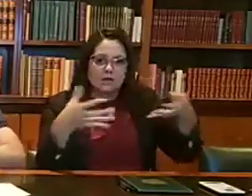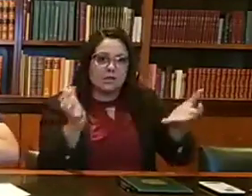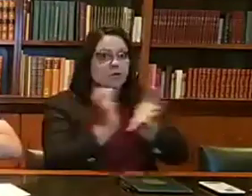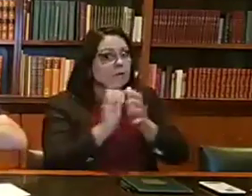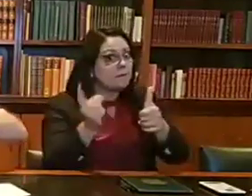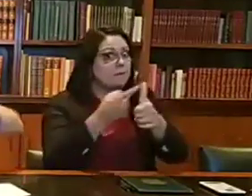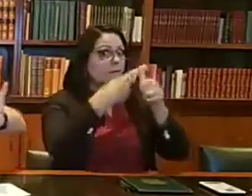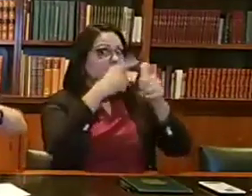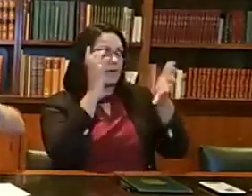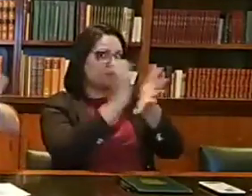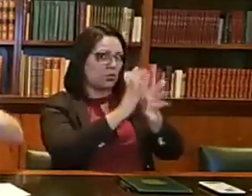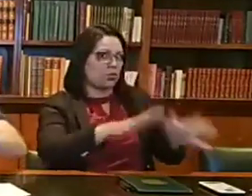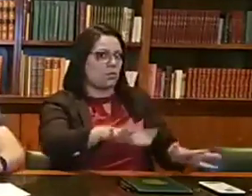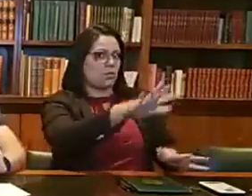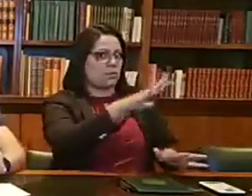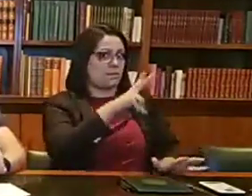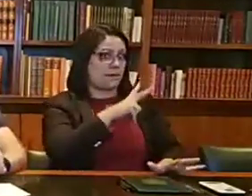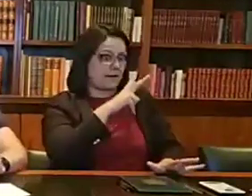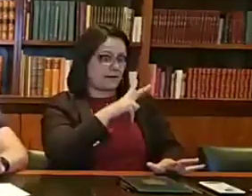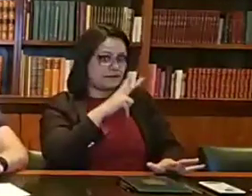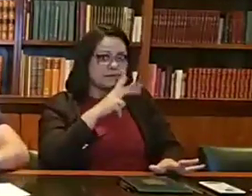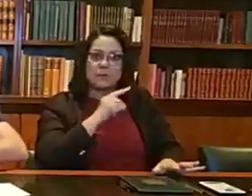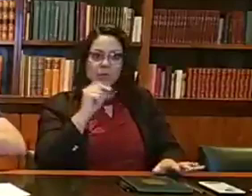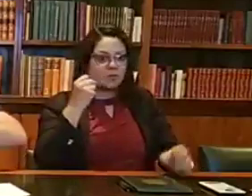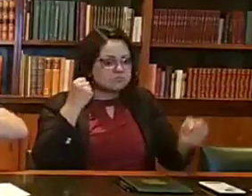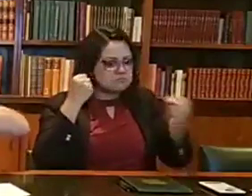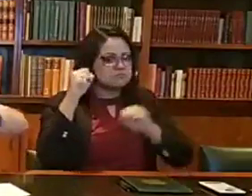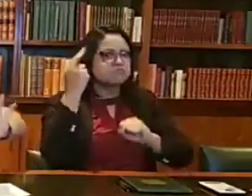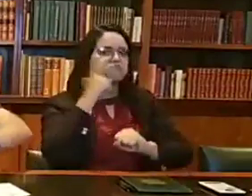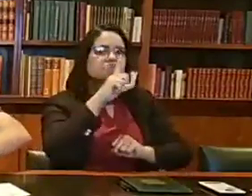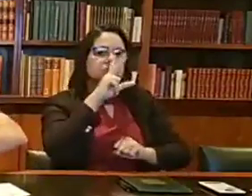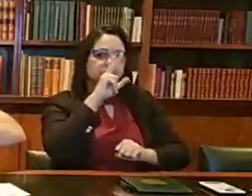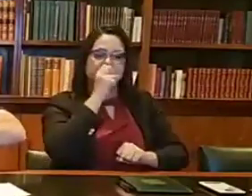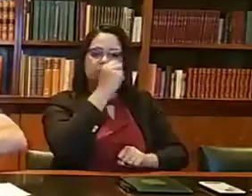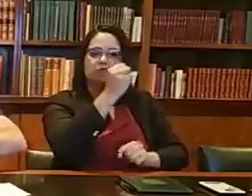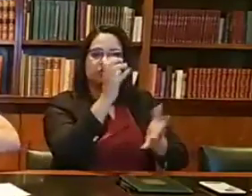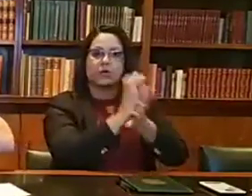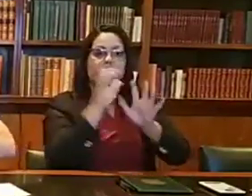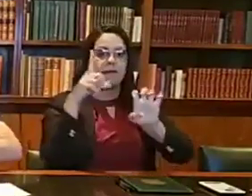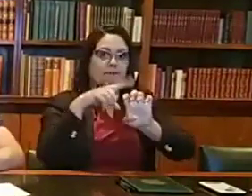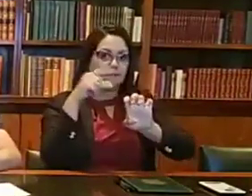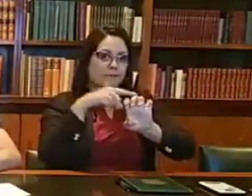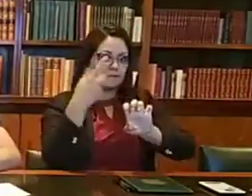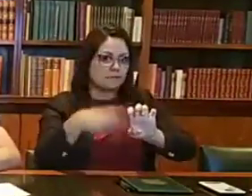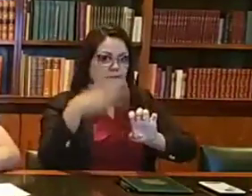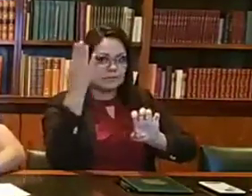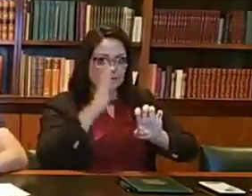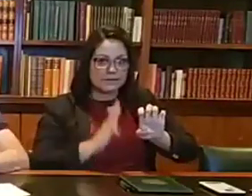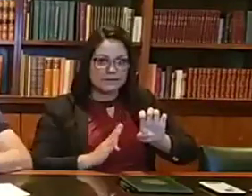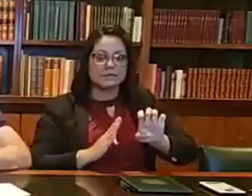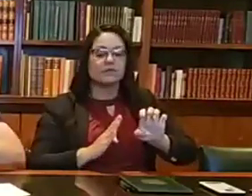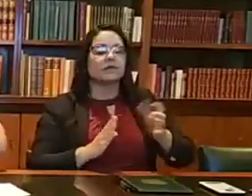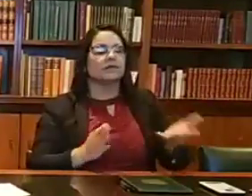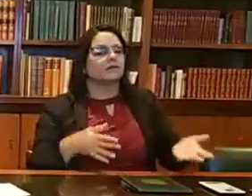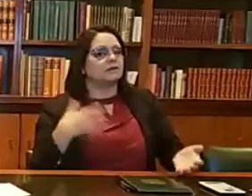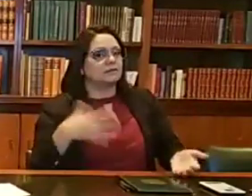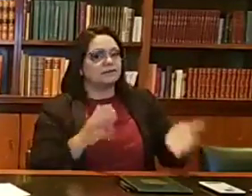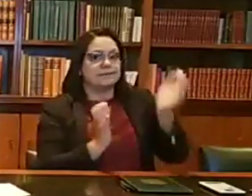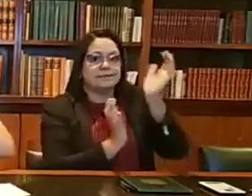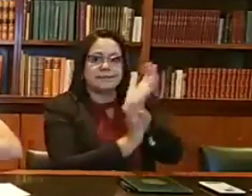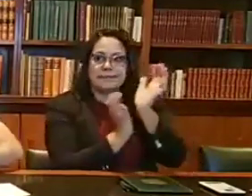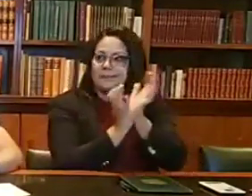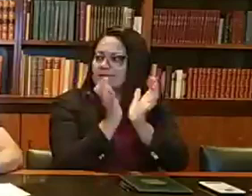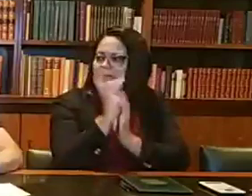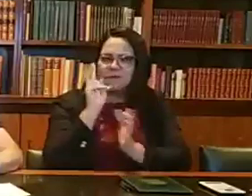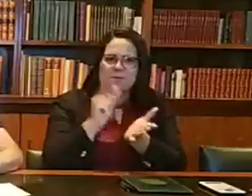primeiro lugar. Não vamos tirar o mérito do herói empreendedor brasileiro, em primeiro lugar. Agora, muita burocracia. Estou vendo um montão de